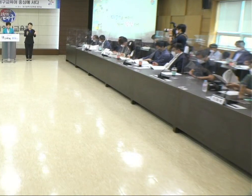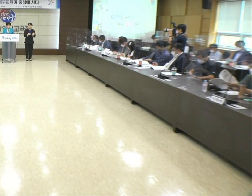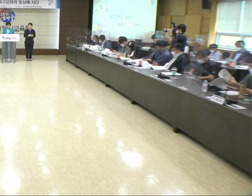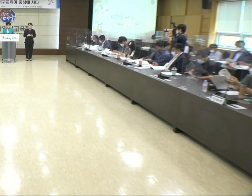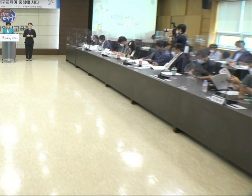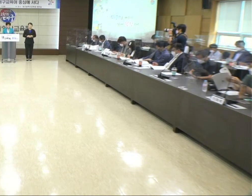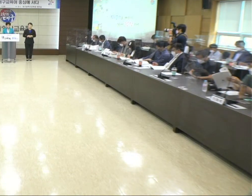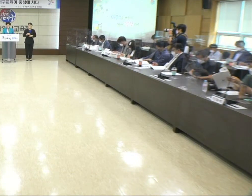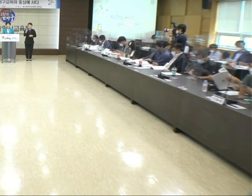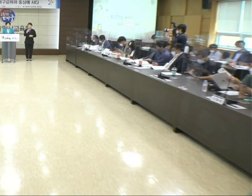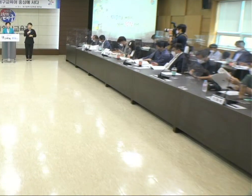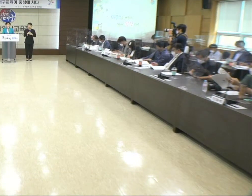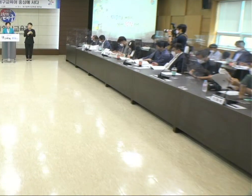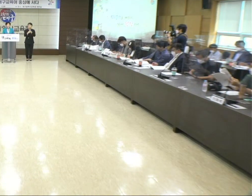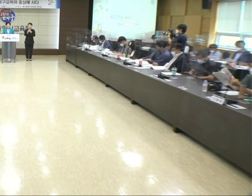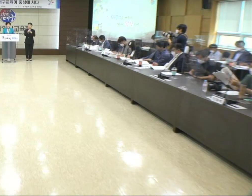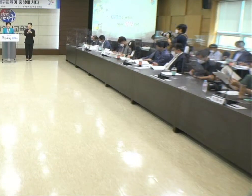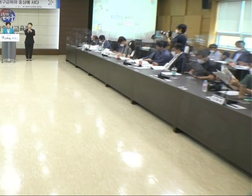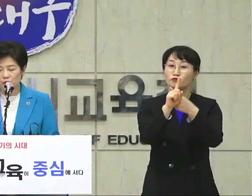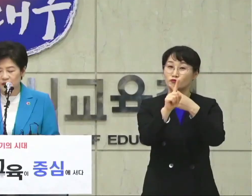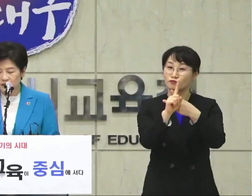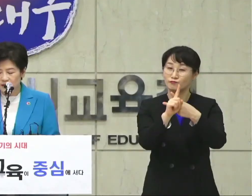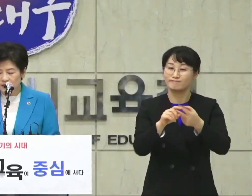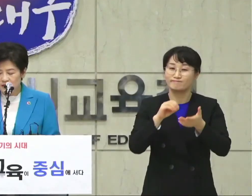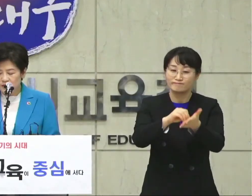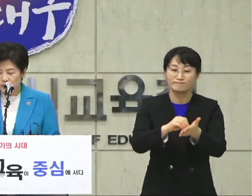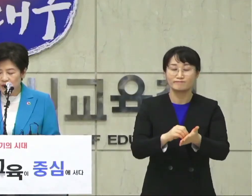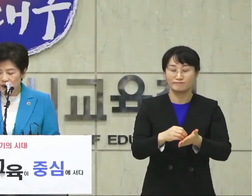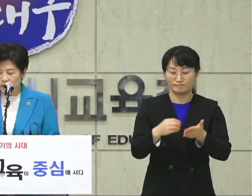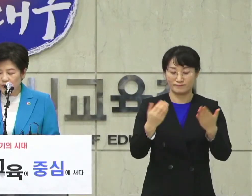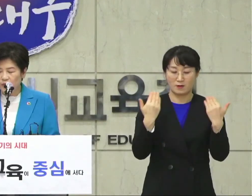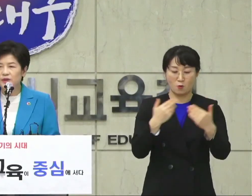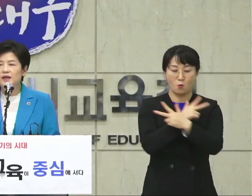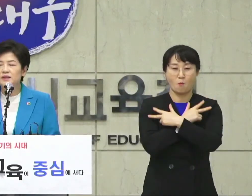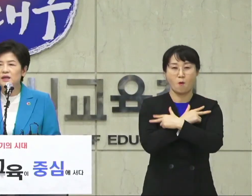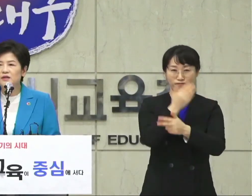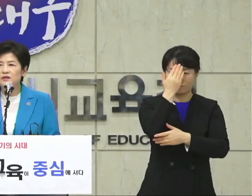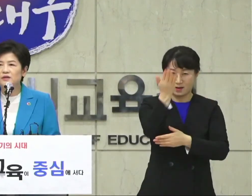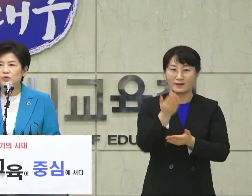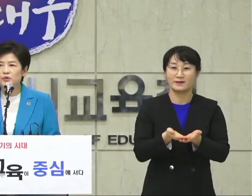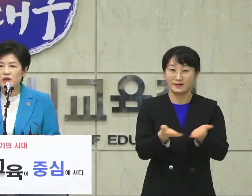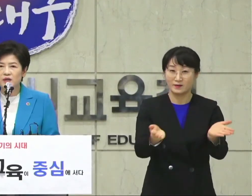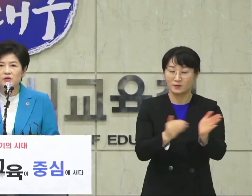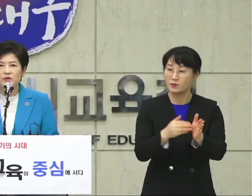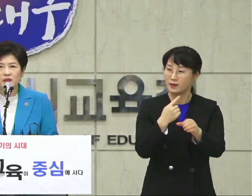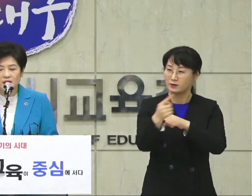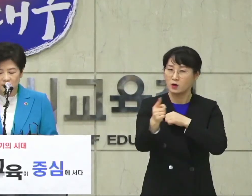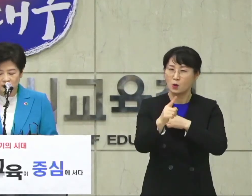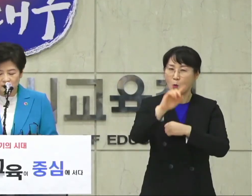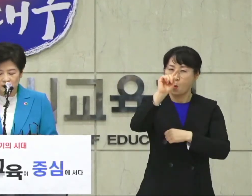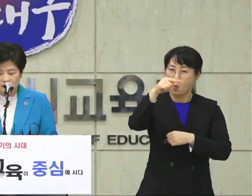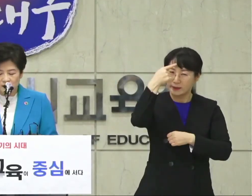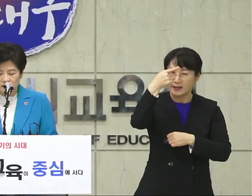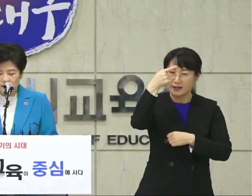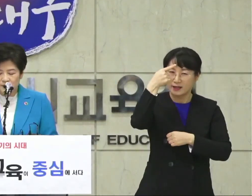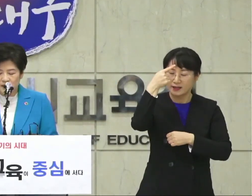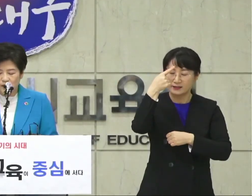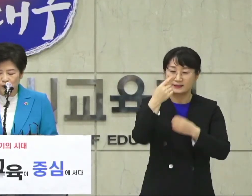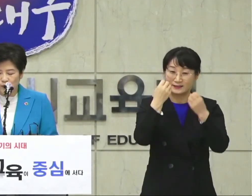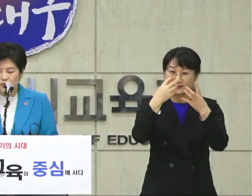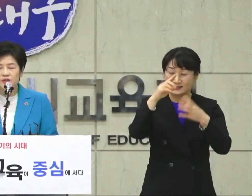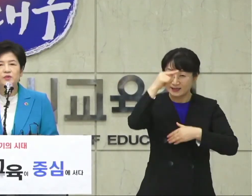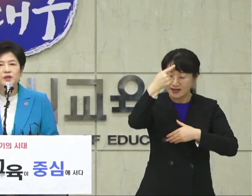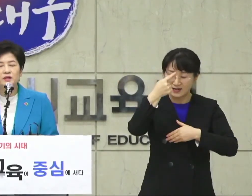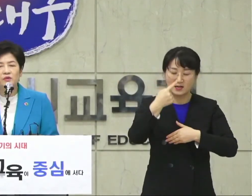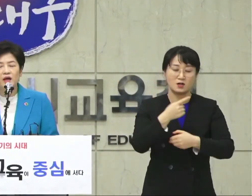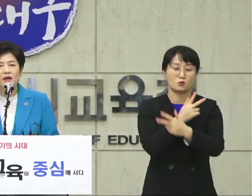열었습니다. 아울러 중학교 신입생 무상교복을 지원하였고 내년에는 고등학교 1학년